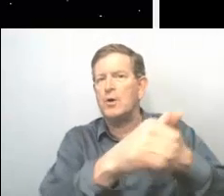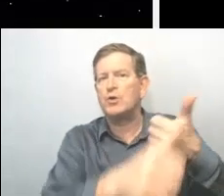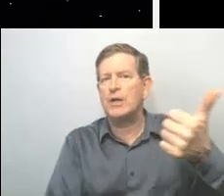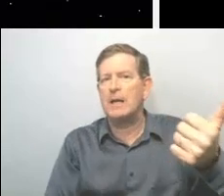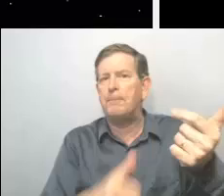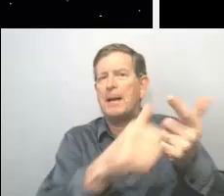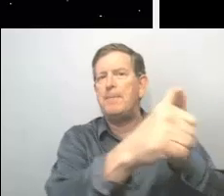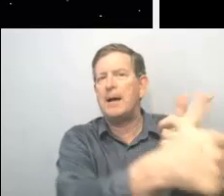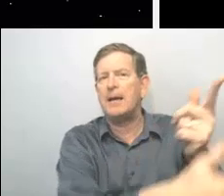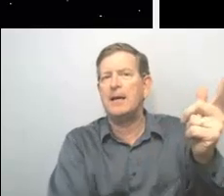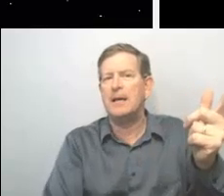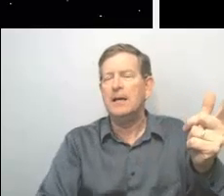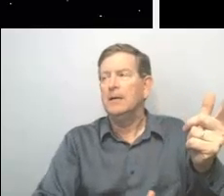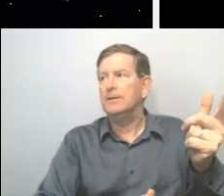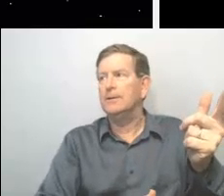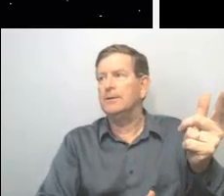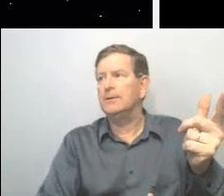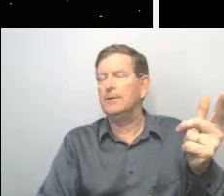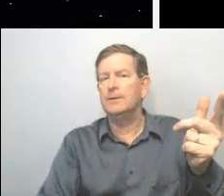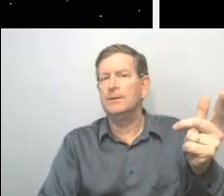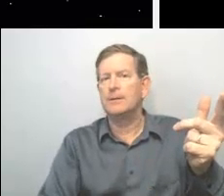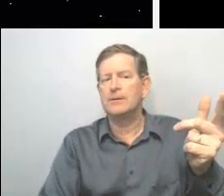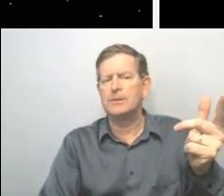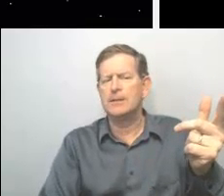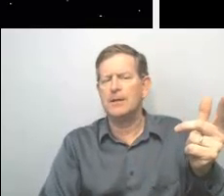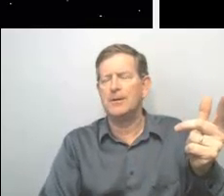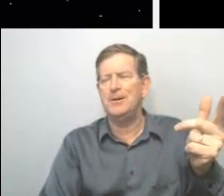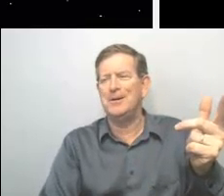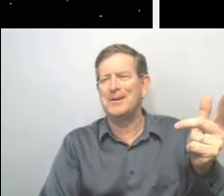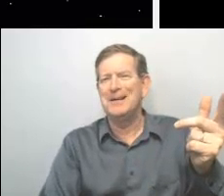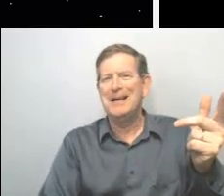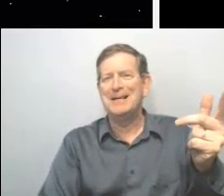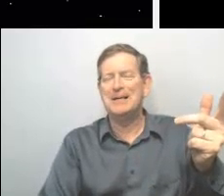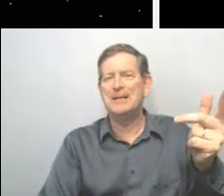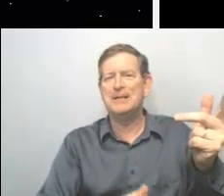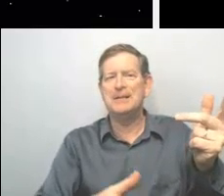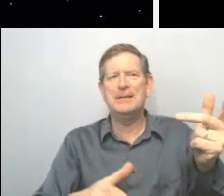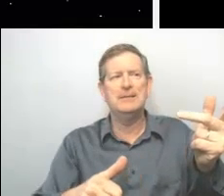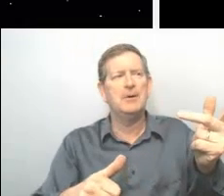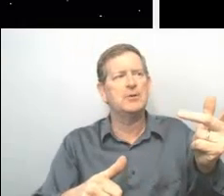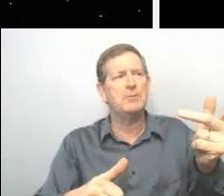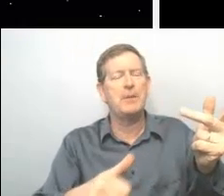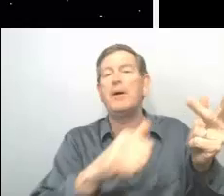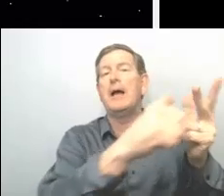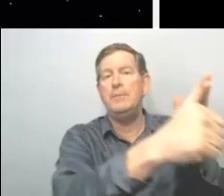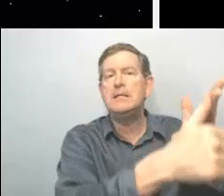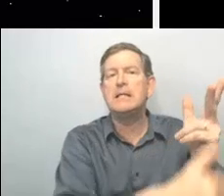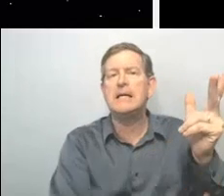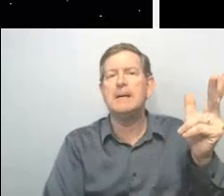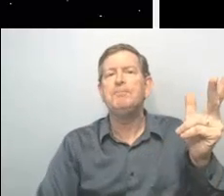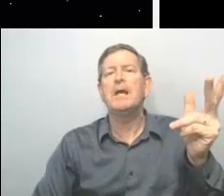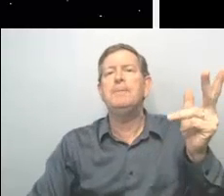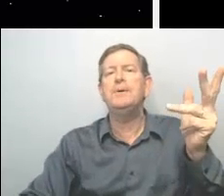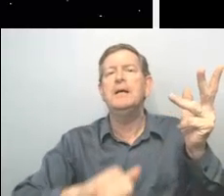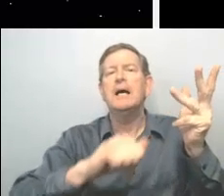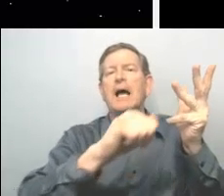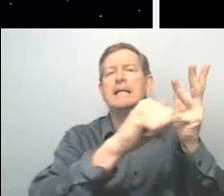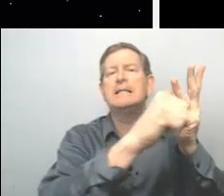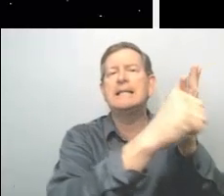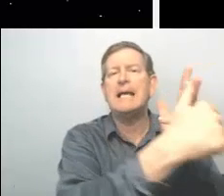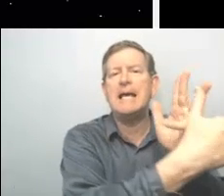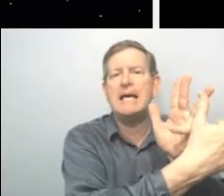verbe, manger, préparer, qu'est-ce que c'était encore? Manger, préparer, habiter, et